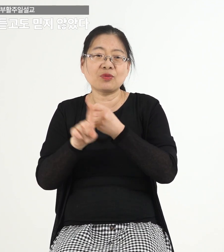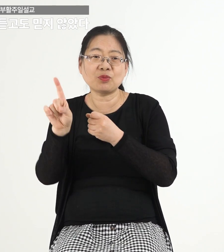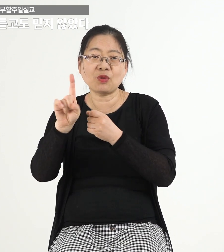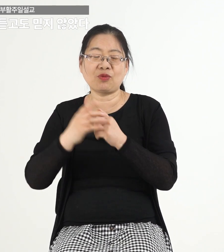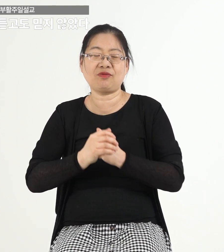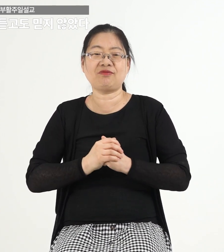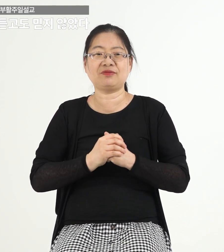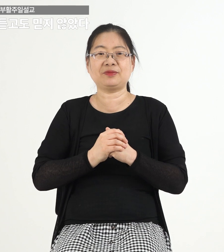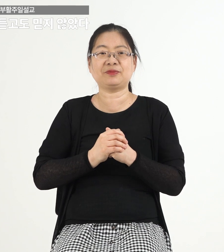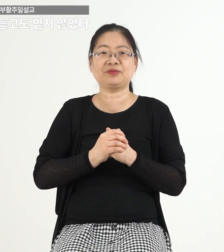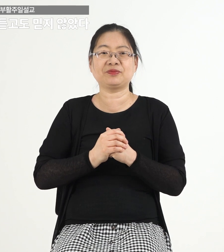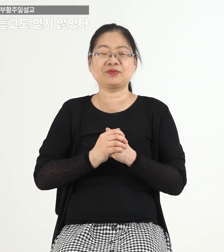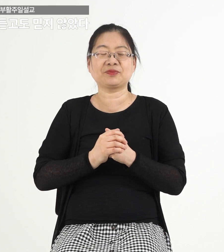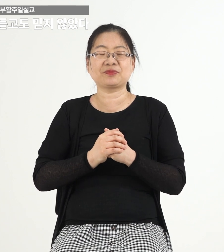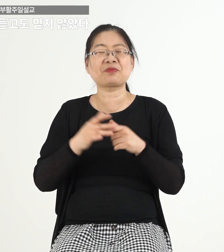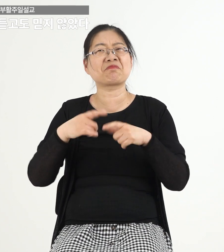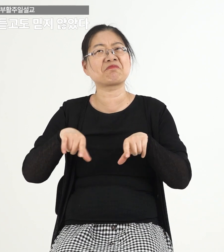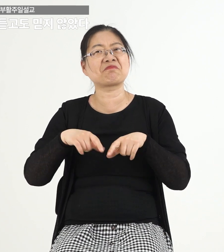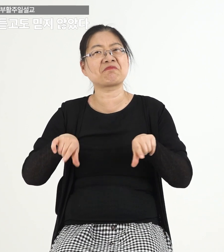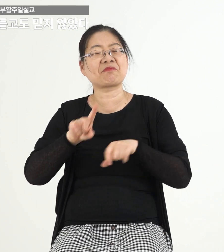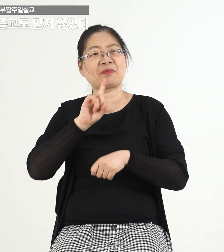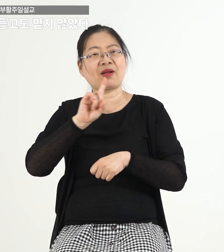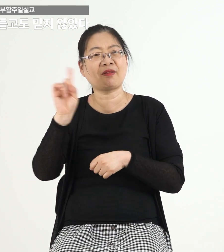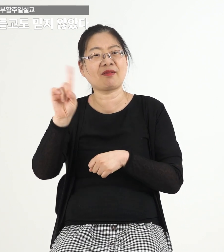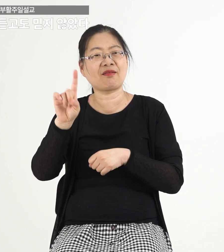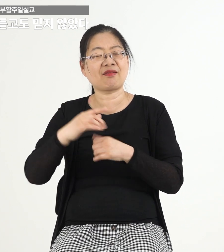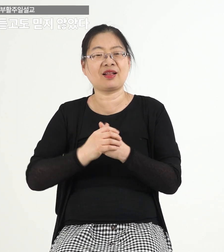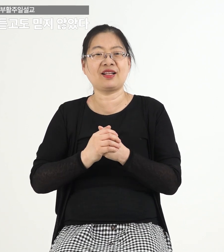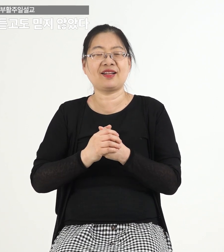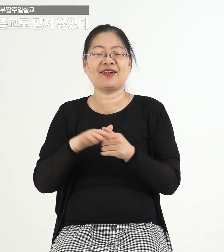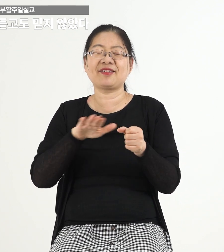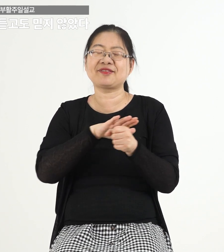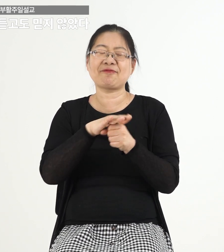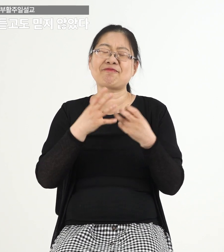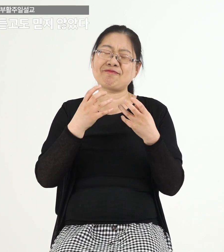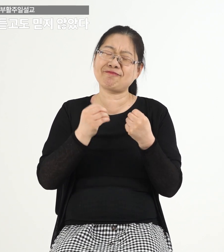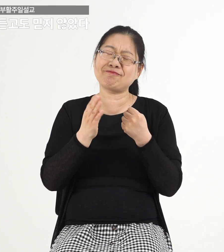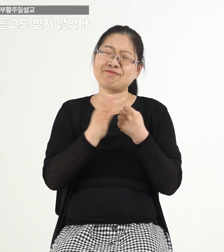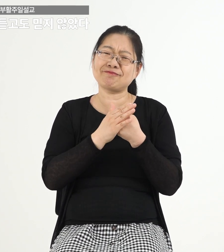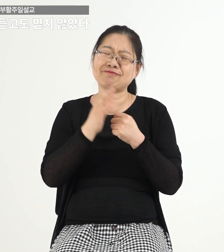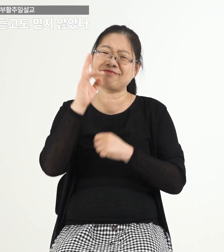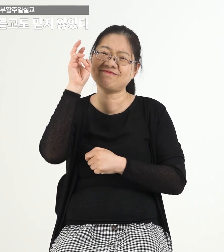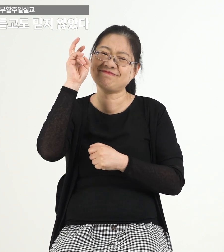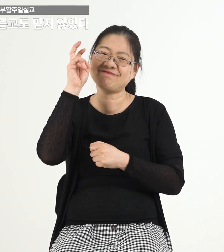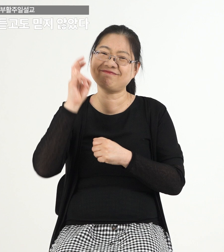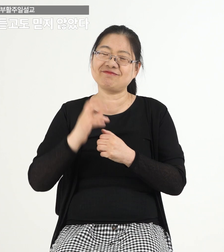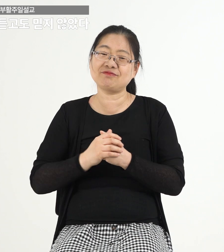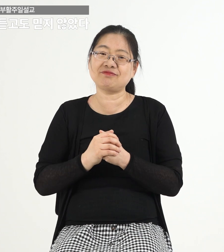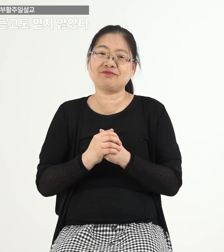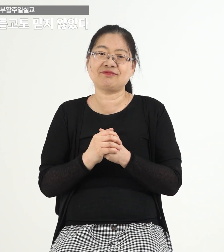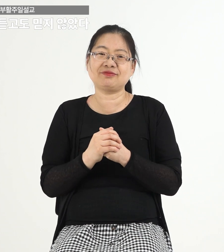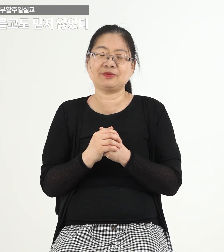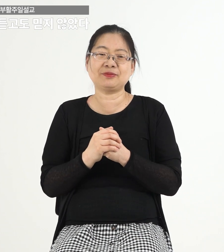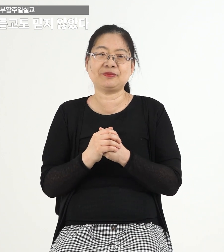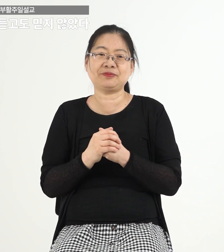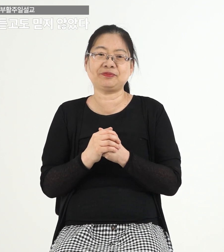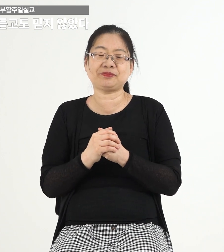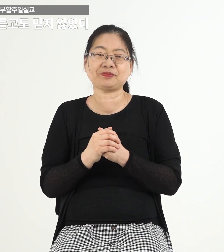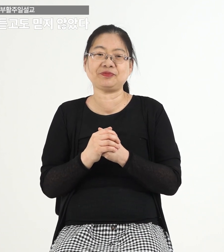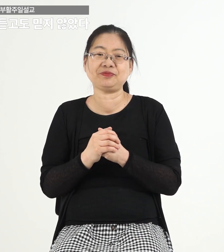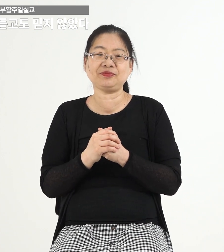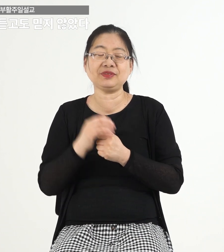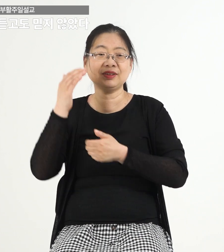흔히 우리 하는 얘기로 사랑이 많으셨기 때문에 그러지 않았겠는가?